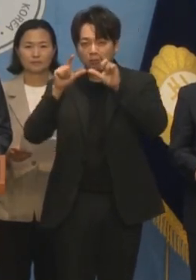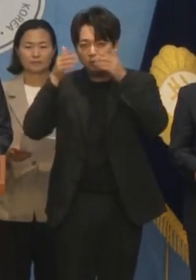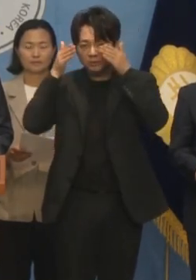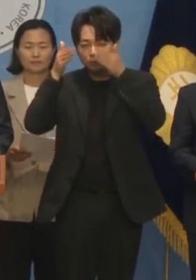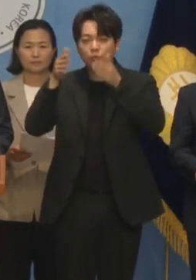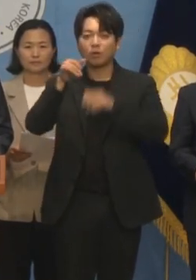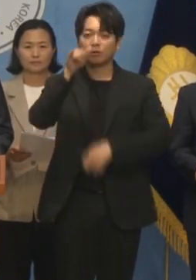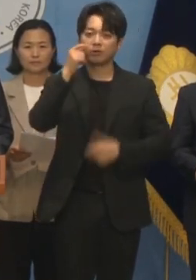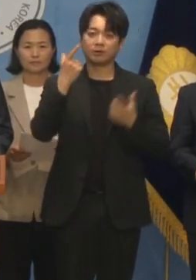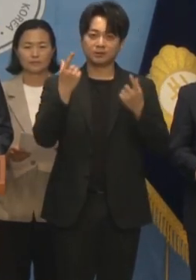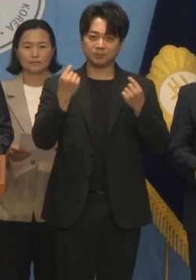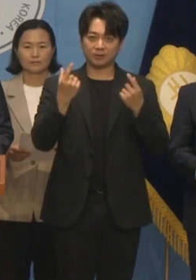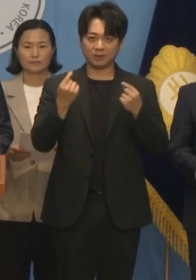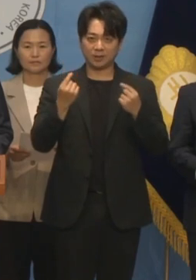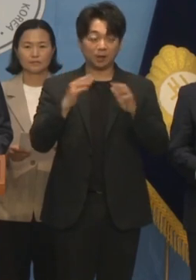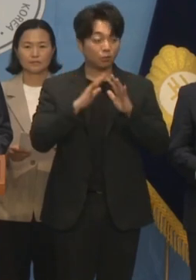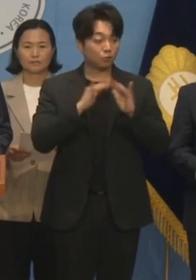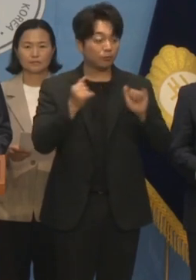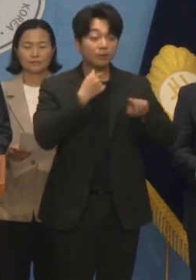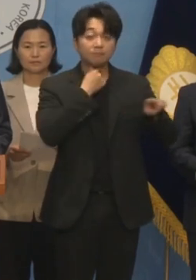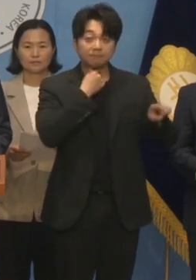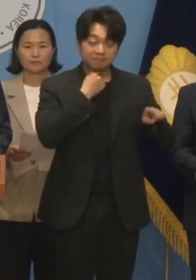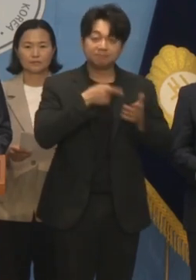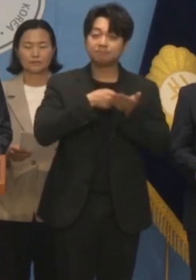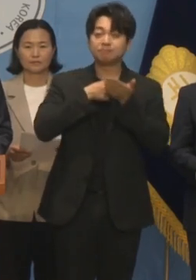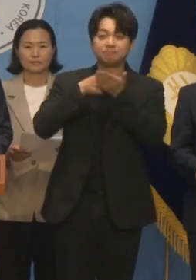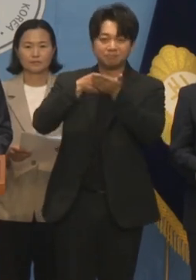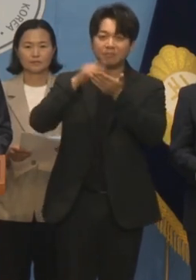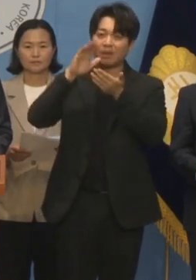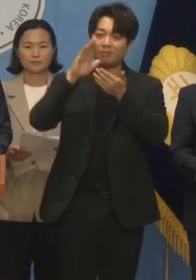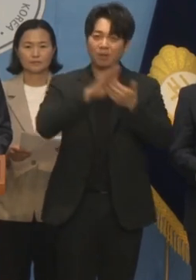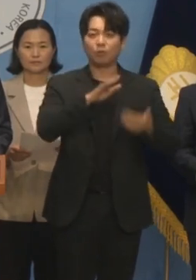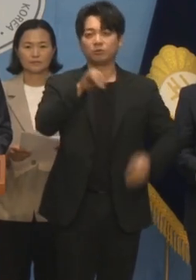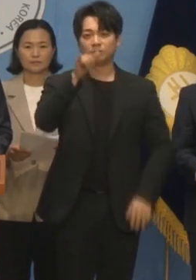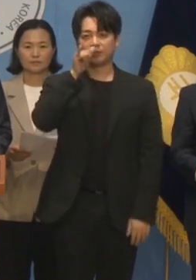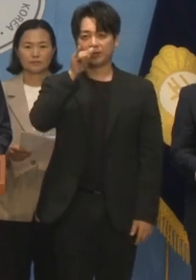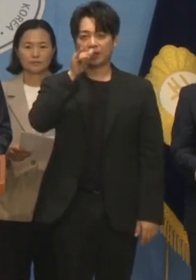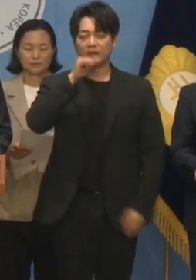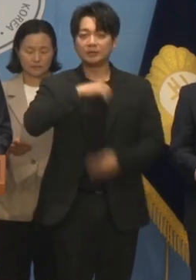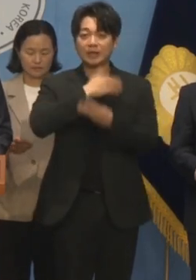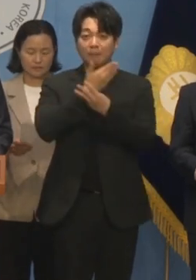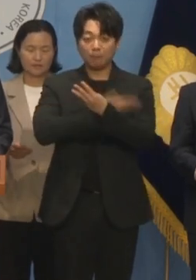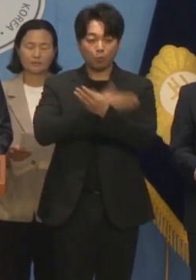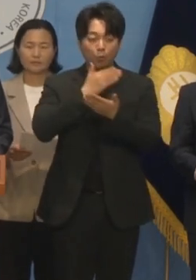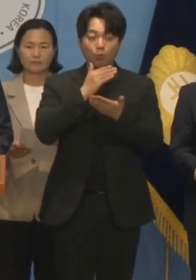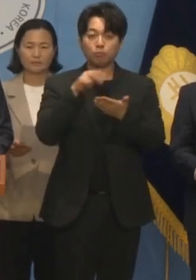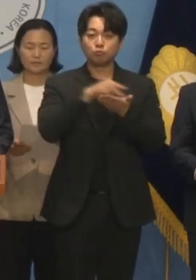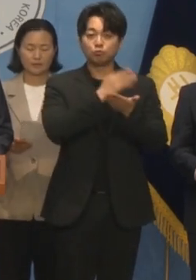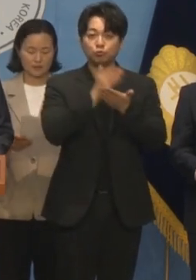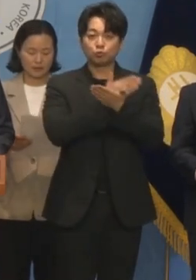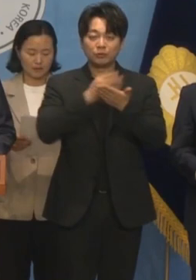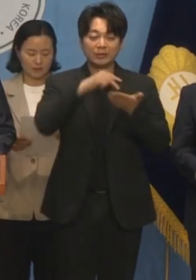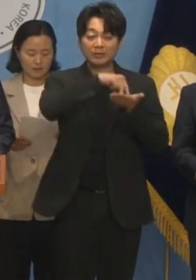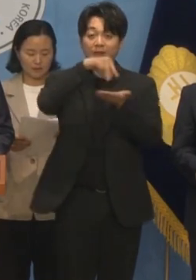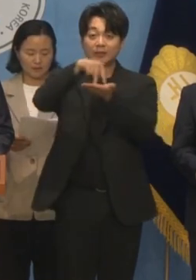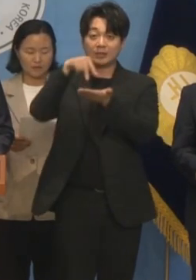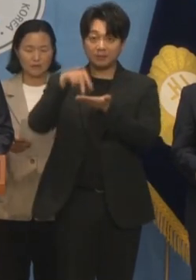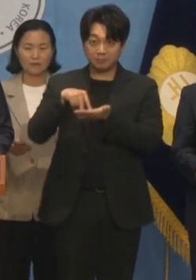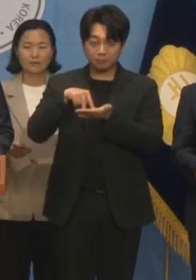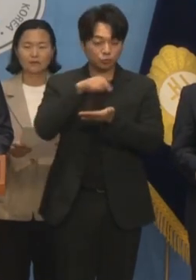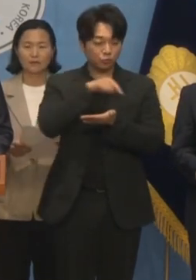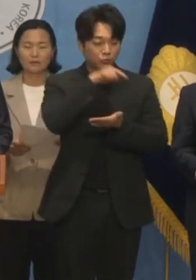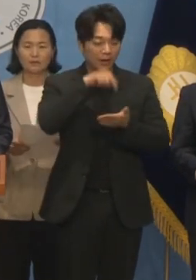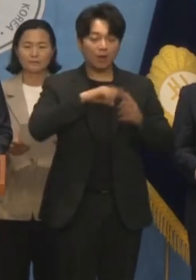목소리에는 철저하게 귀를 막고 있습니다. 삼권 분립 한 축인 국회의 권능은